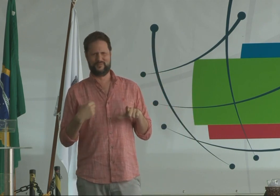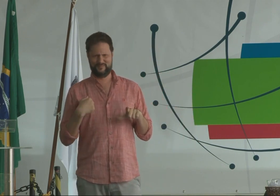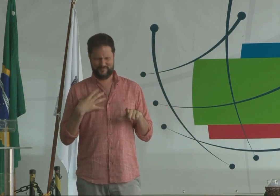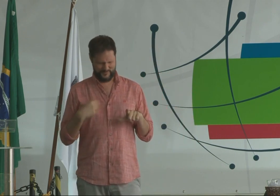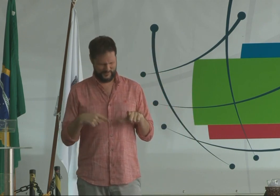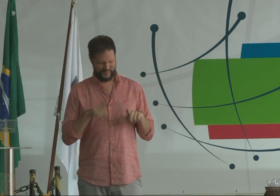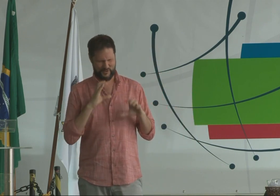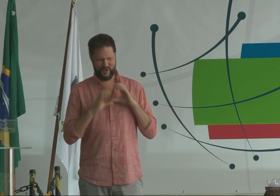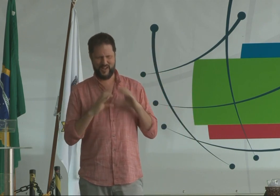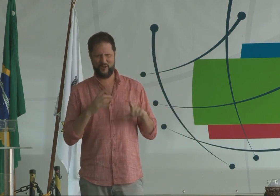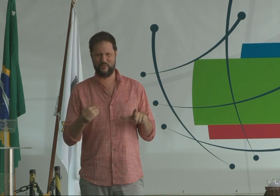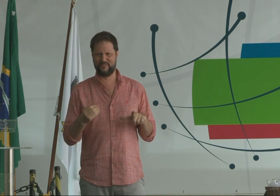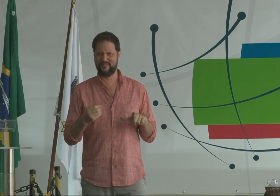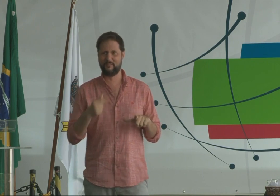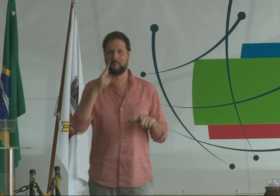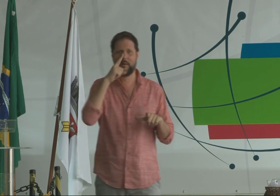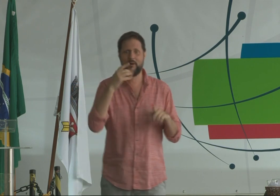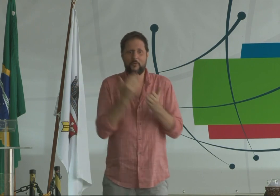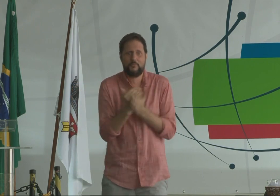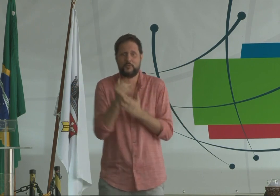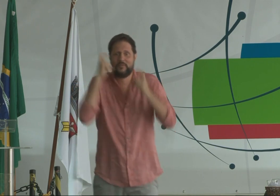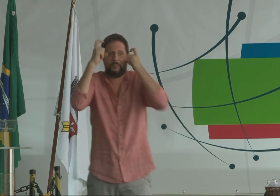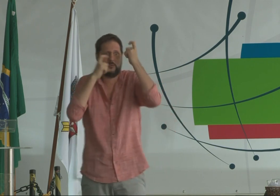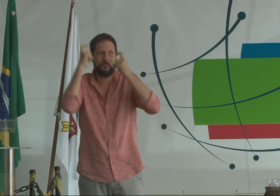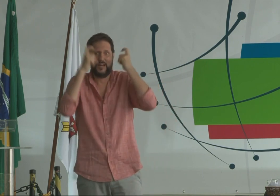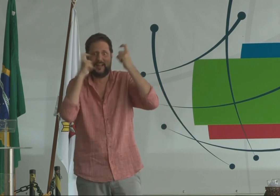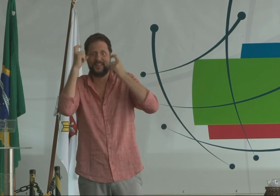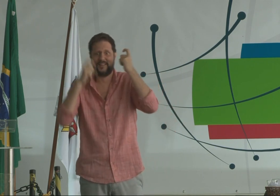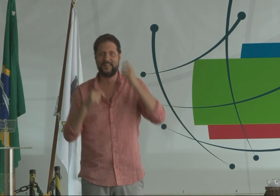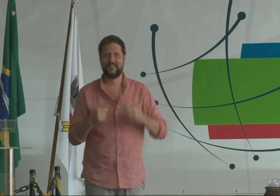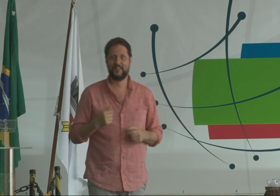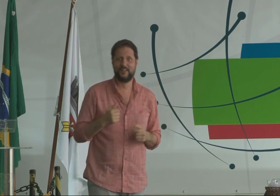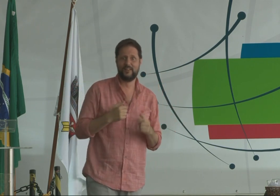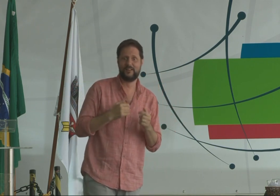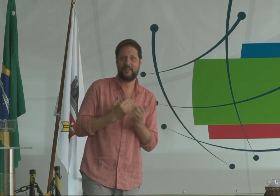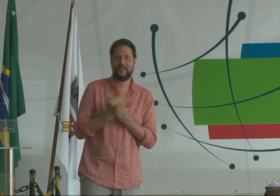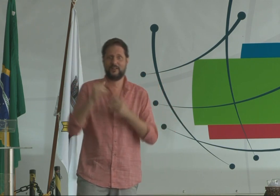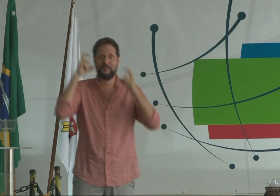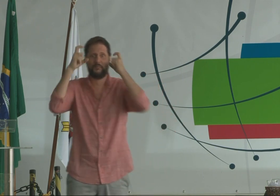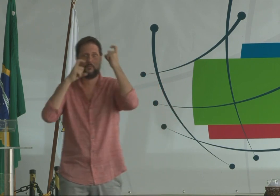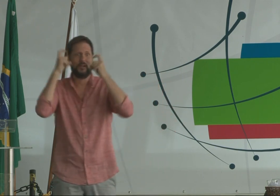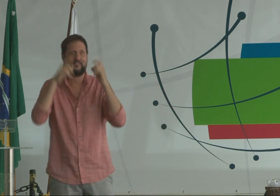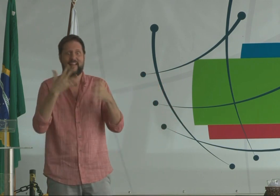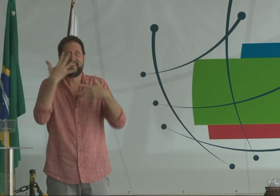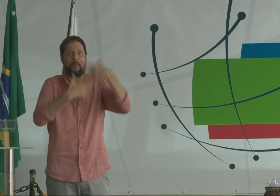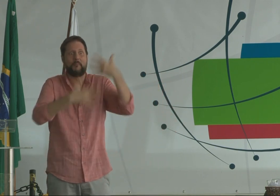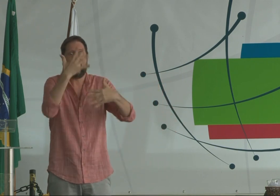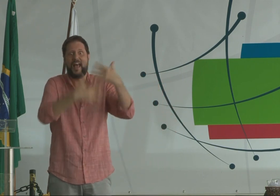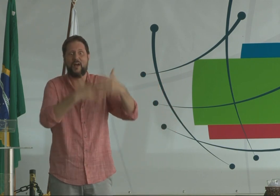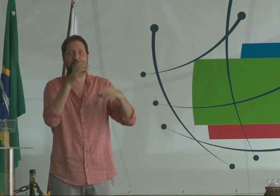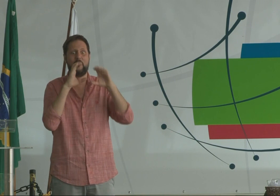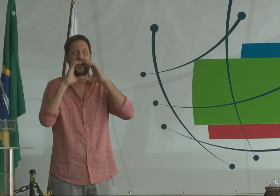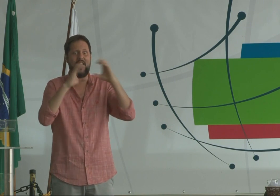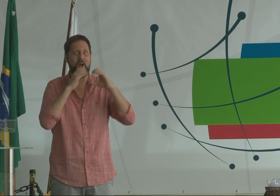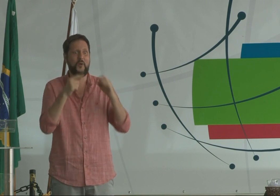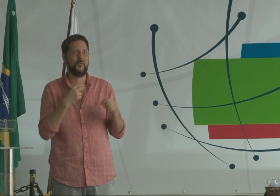E... eu lembro que... a minha mãe ficou bastante preocupada, porque...